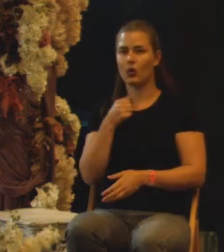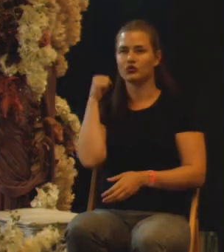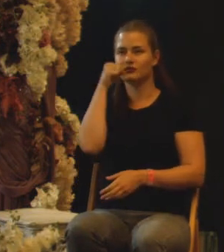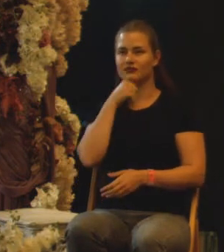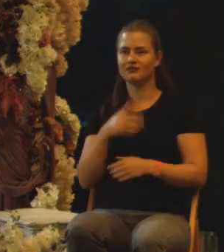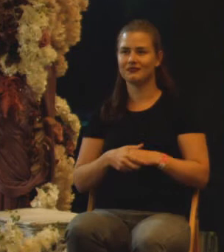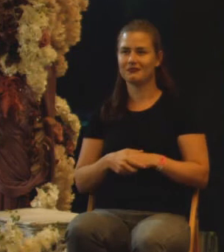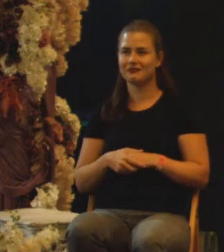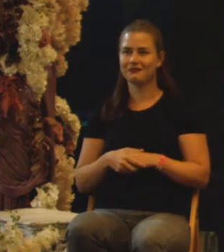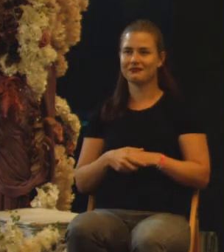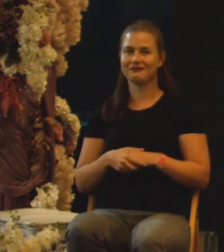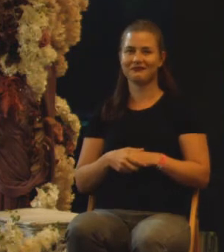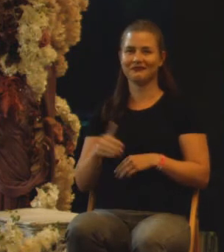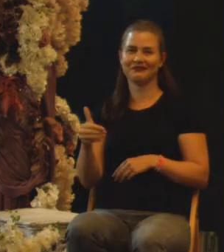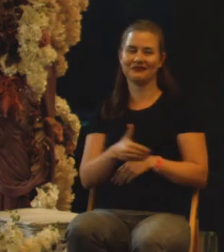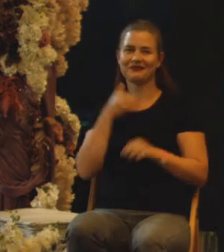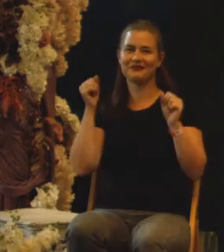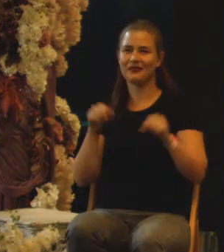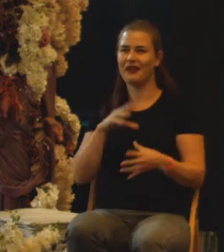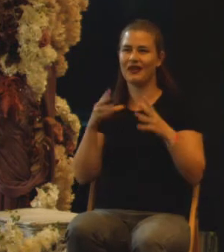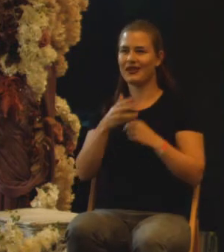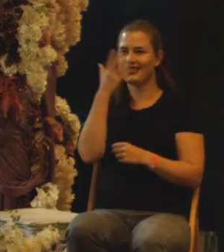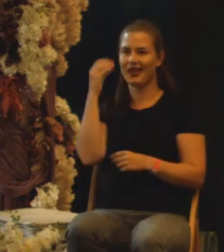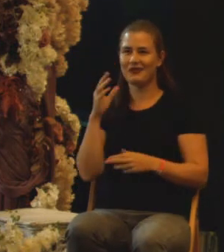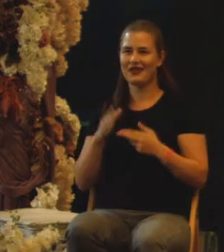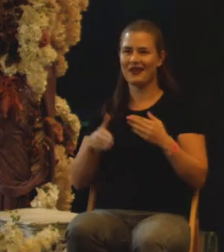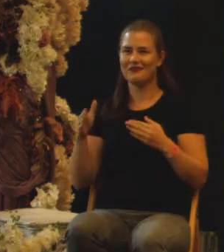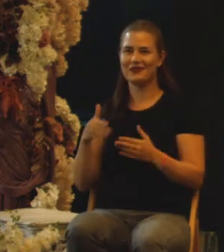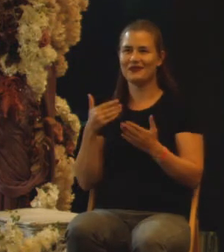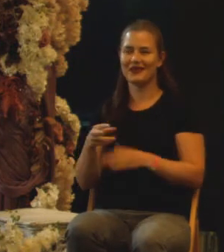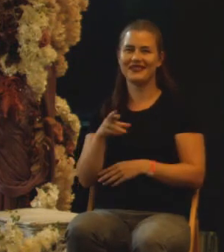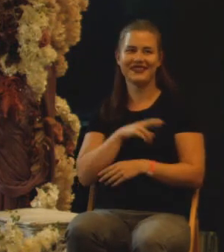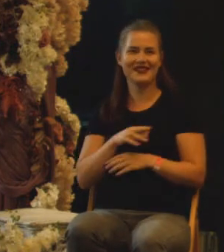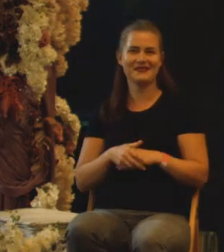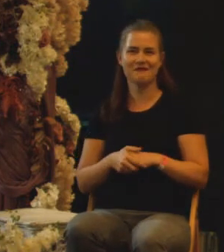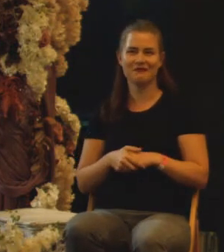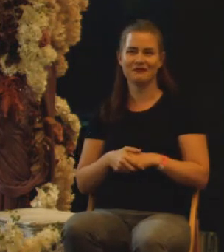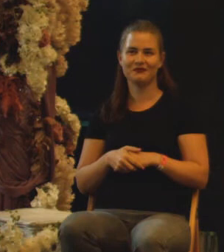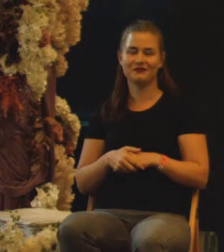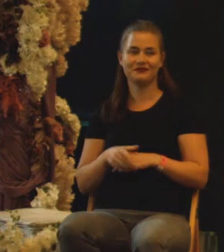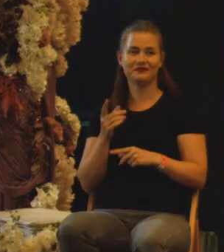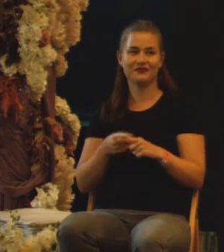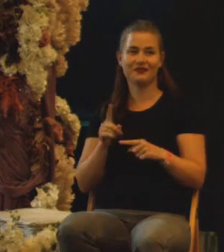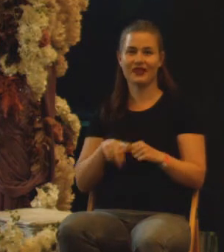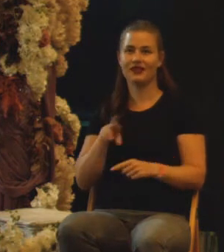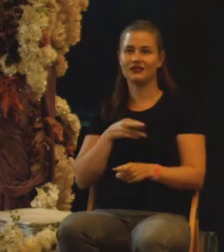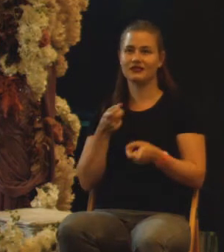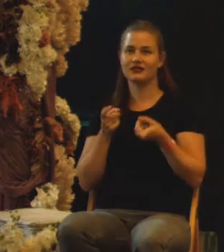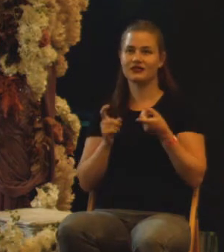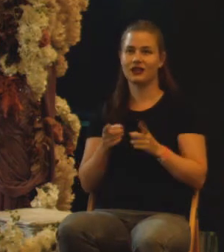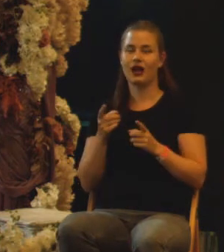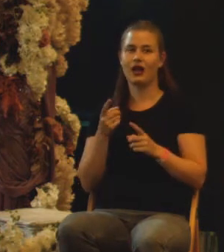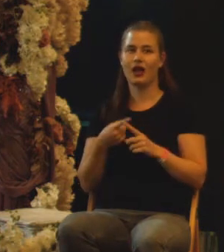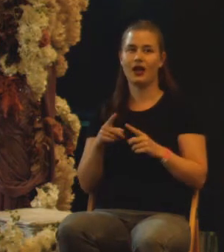жуй. Хочешь, можешь вообще забыть про капусту. Вот я. Вот, поэтому я реально вот